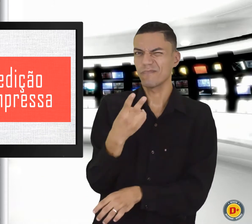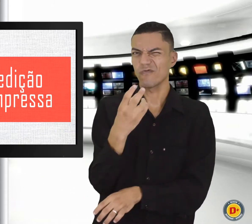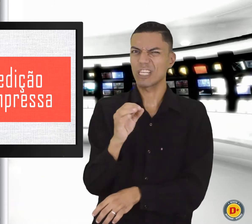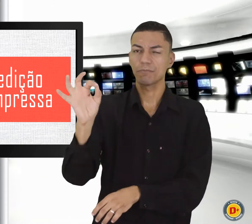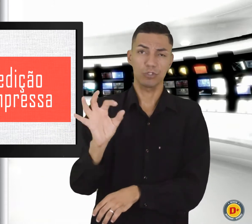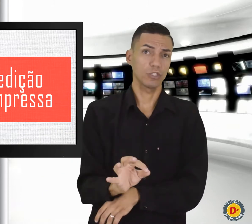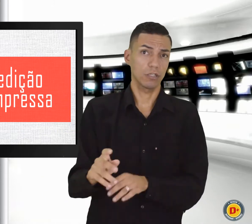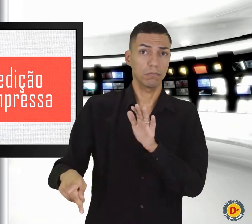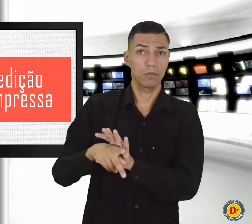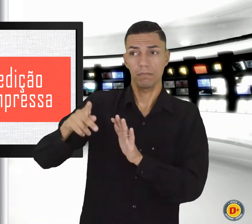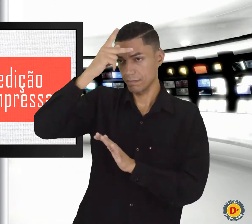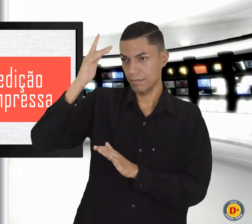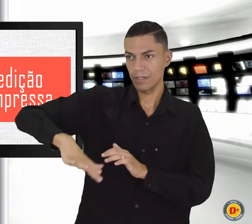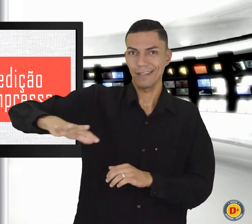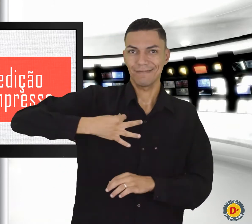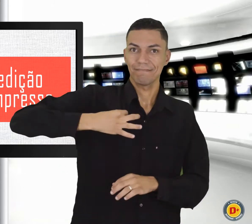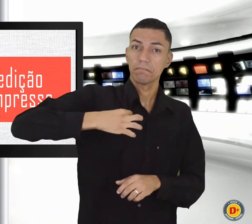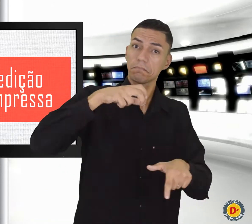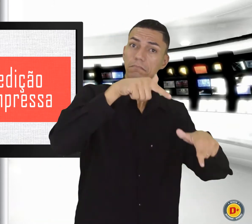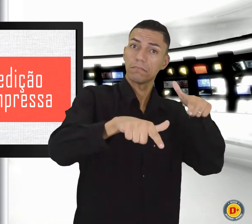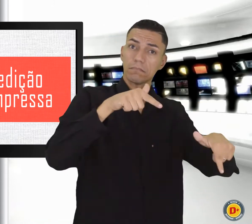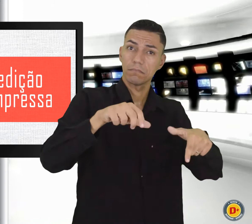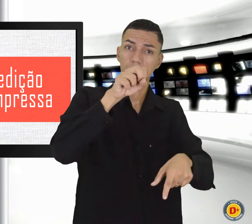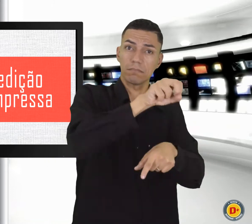20% do total de candidatos a emprego apoiado.